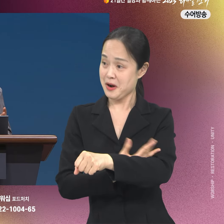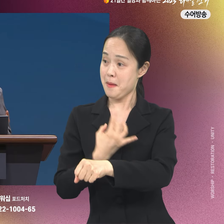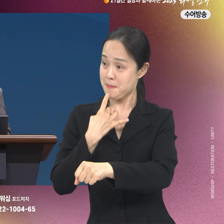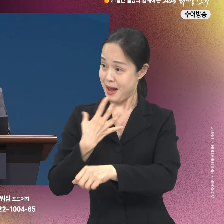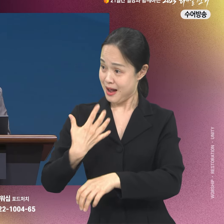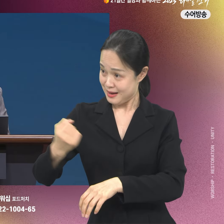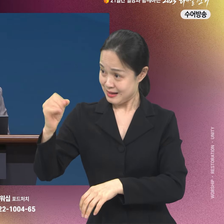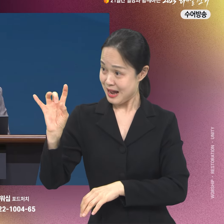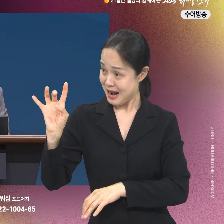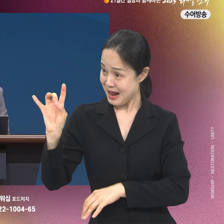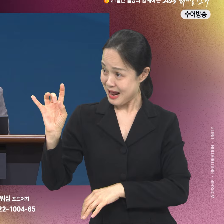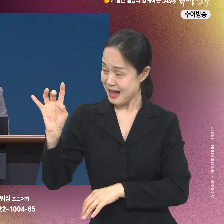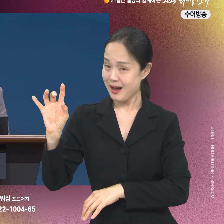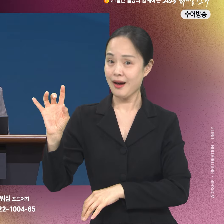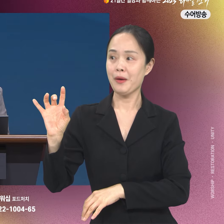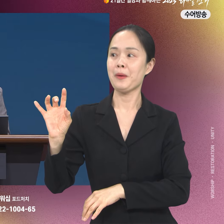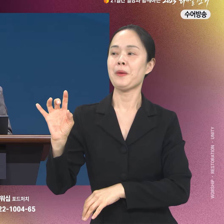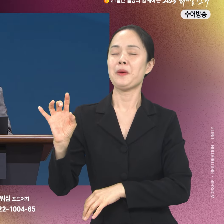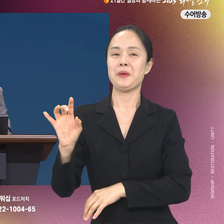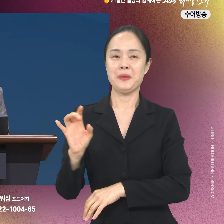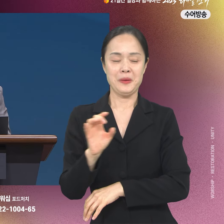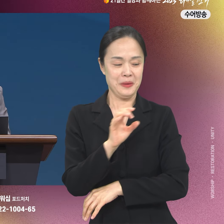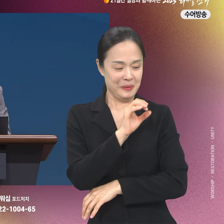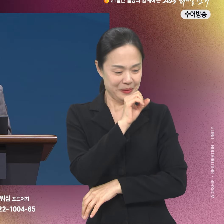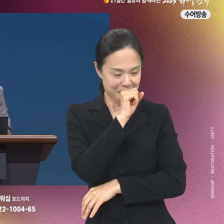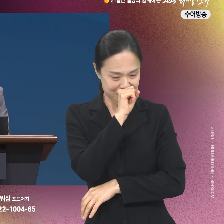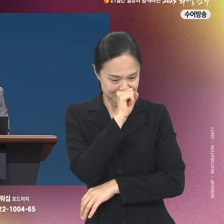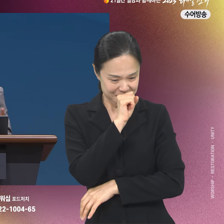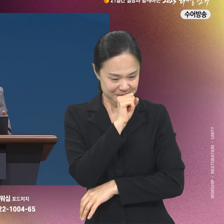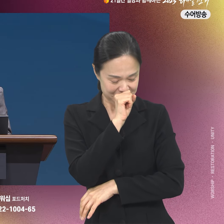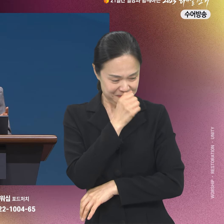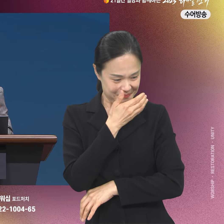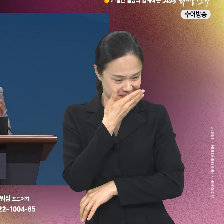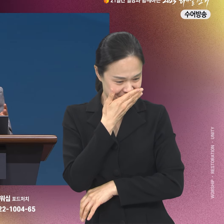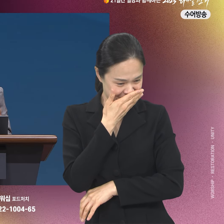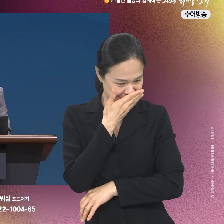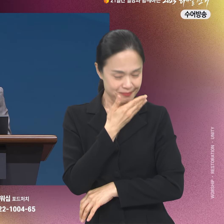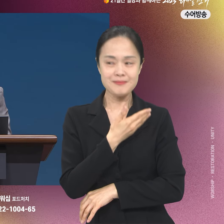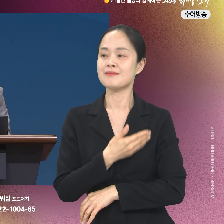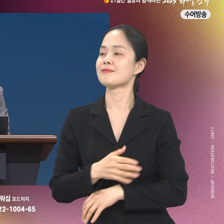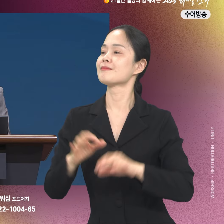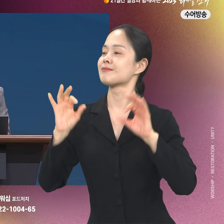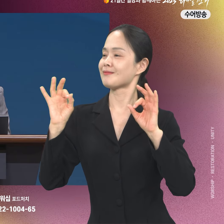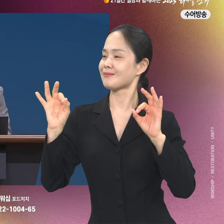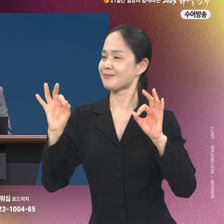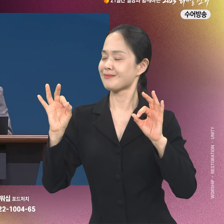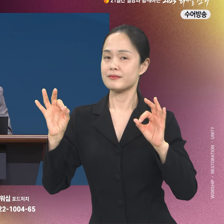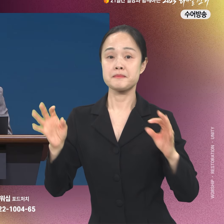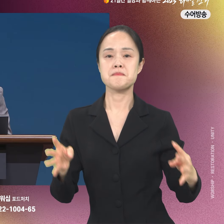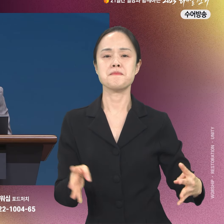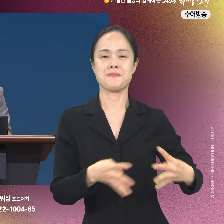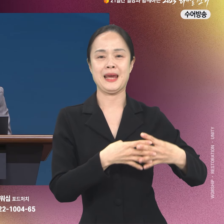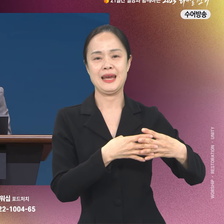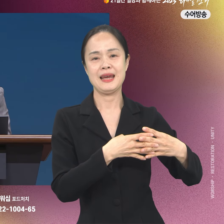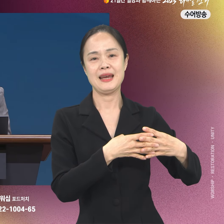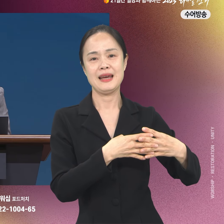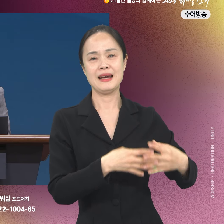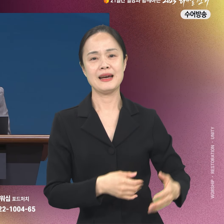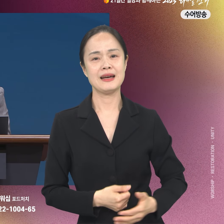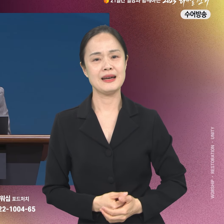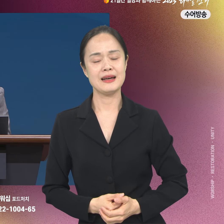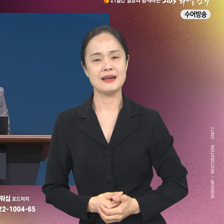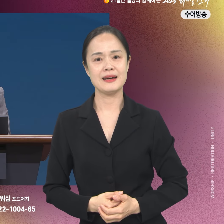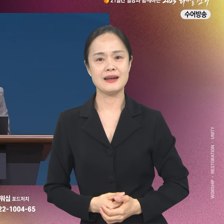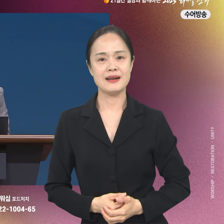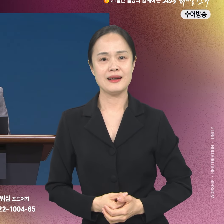책임지지 않을 거라고 생각했었는데, 그러다 보니 잘 됐다 싶어서 이제 그렇게 정리를 한 거죠. 그리고 나온